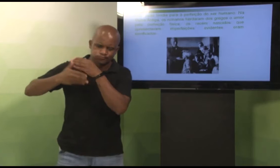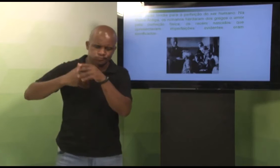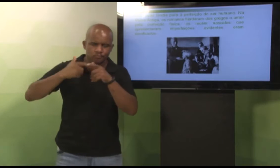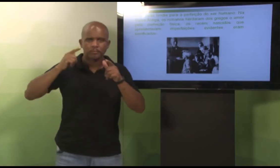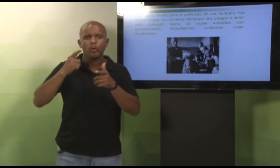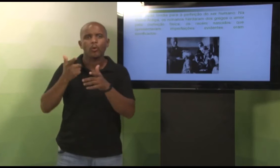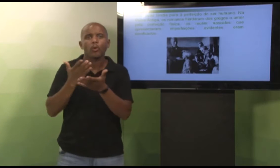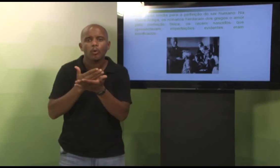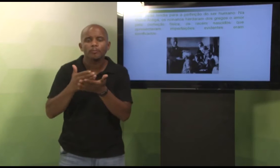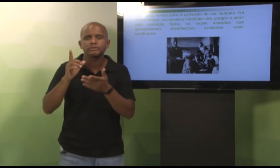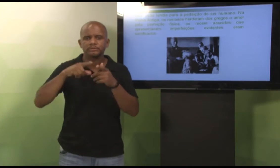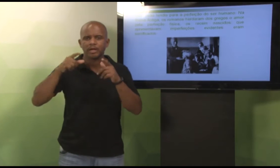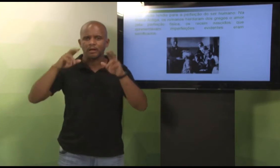seguia uma tradição,